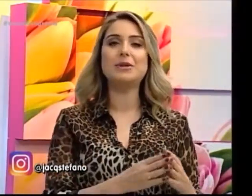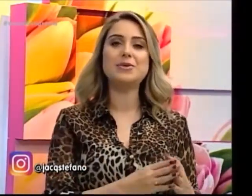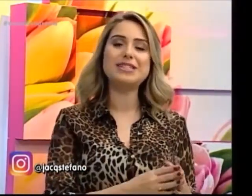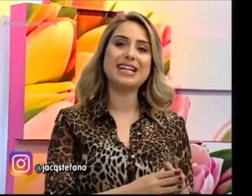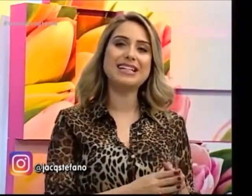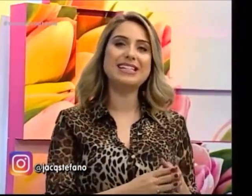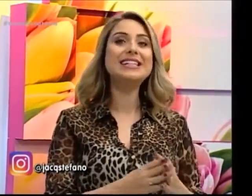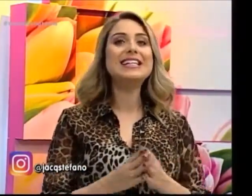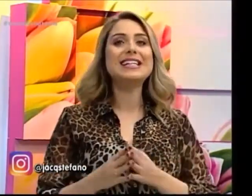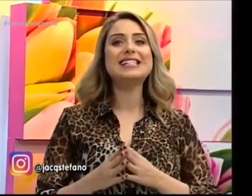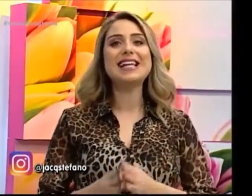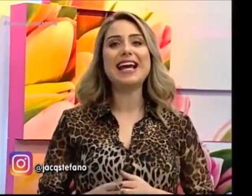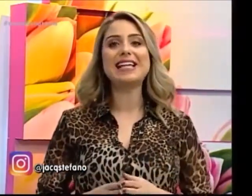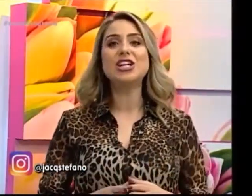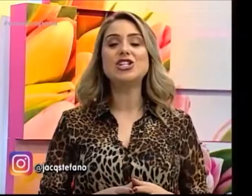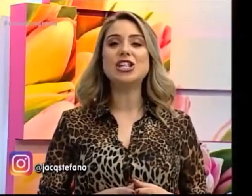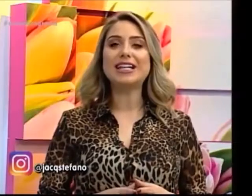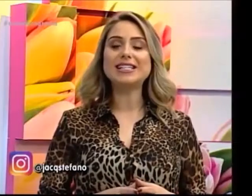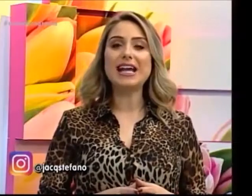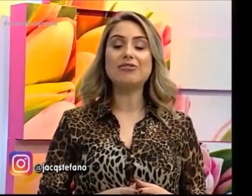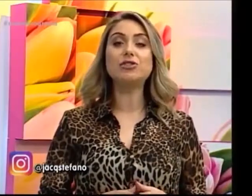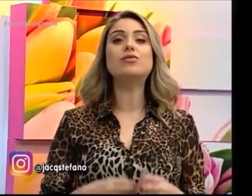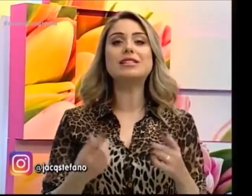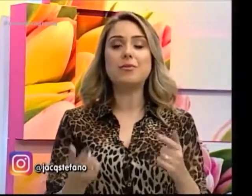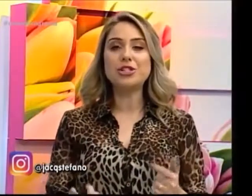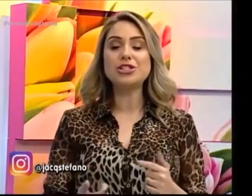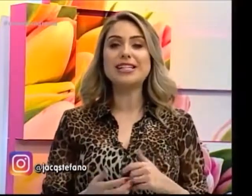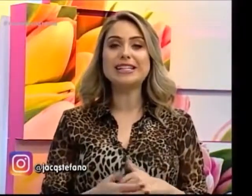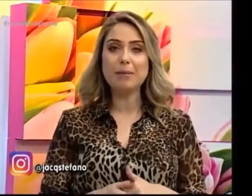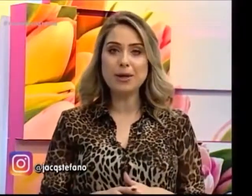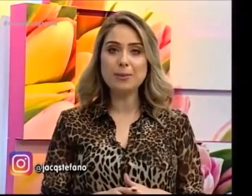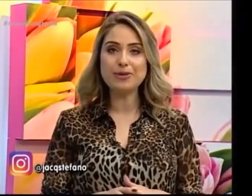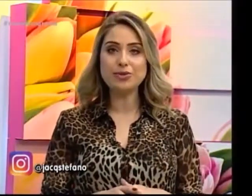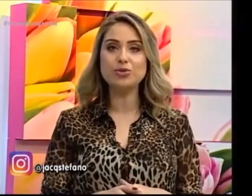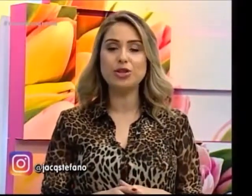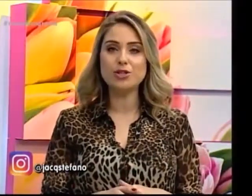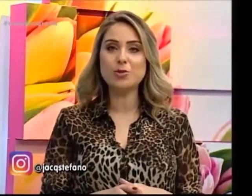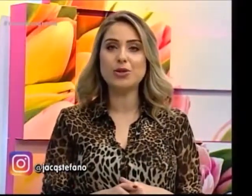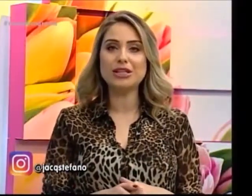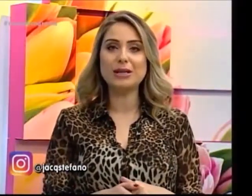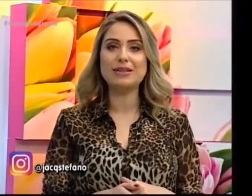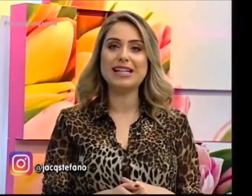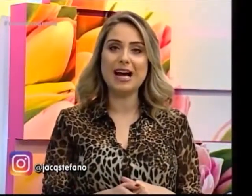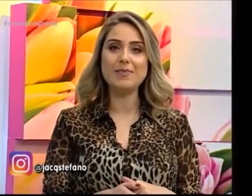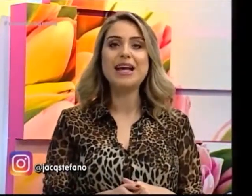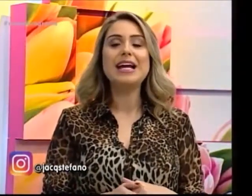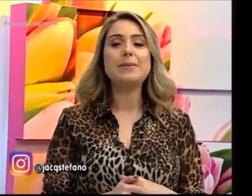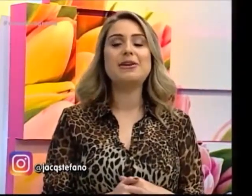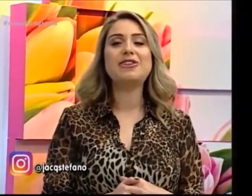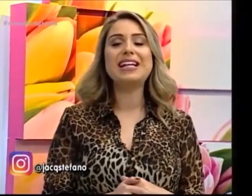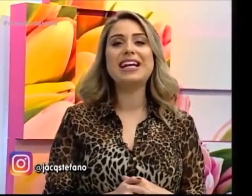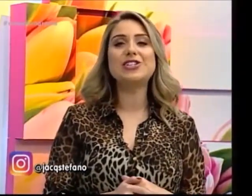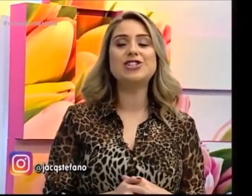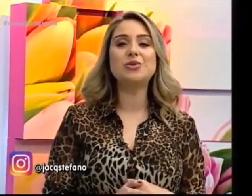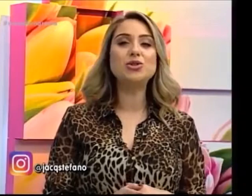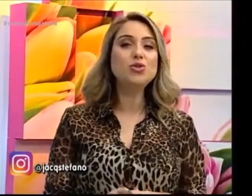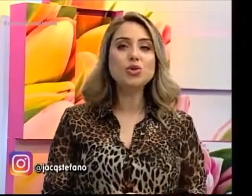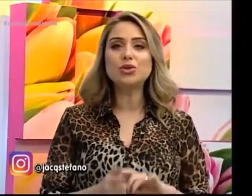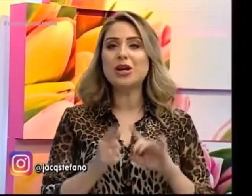no Instagram e segue Jaque Stefano. Você pode seguir também o perfil do nosso programa, tá? E para ficar ligadinho em tudo que